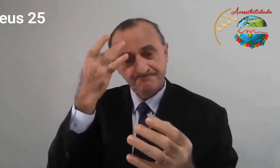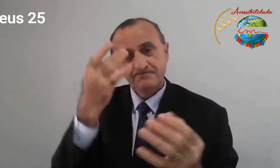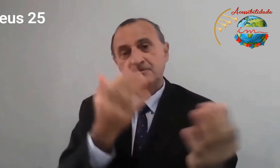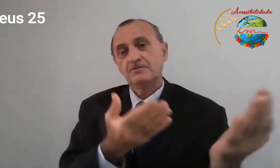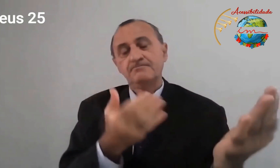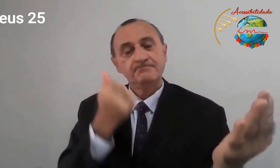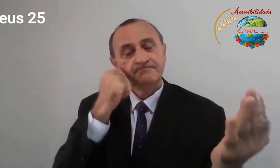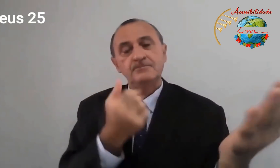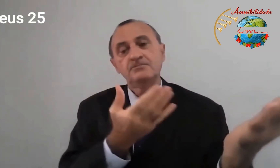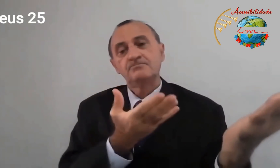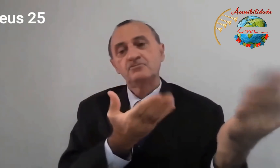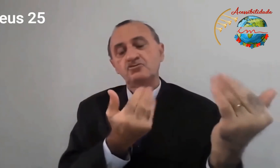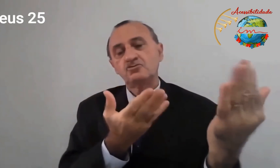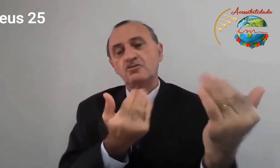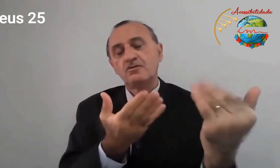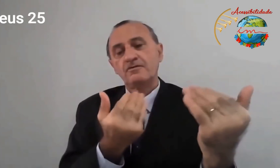Então fala sobre 10